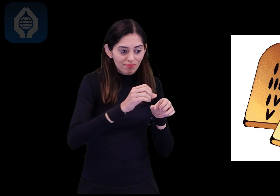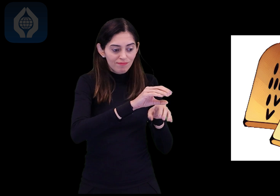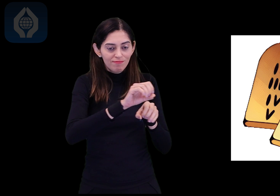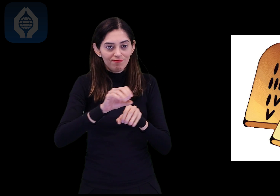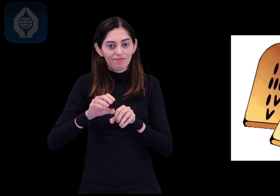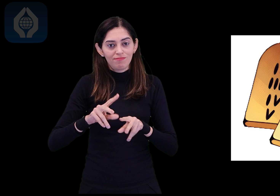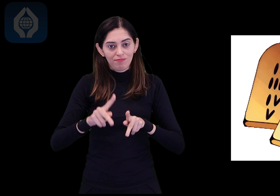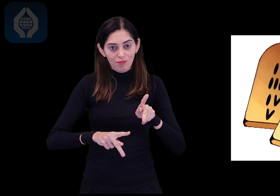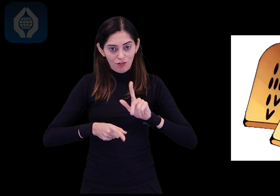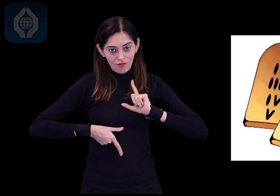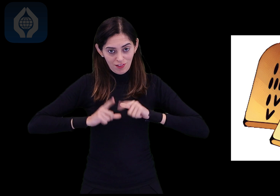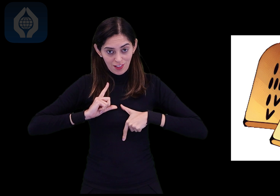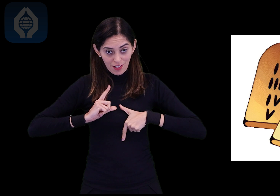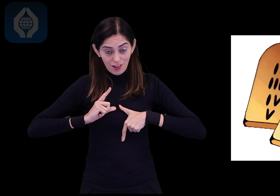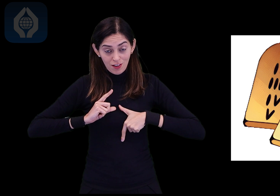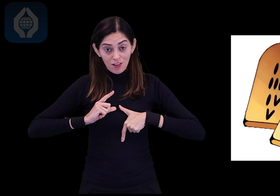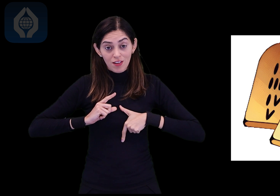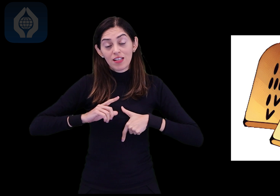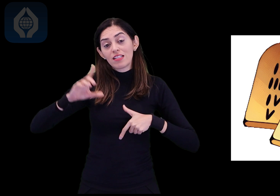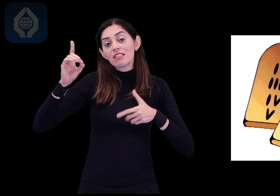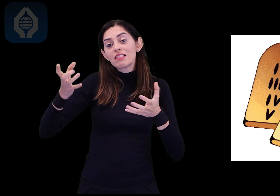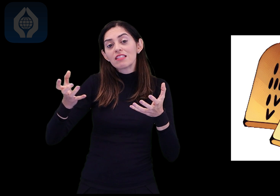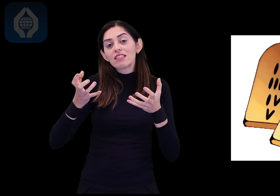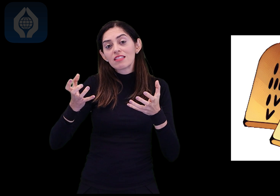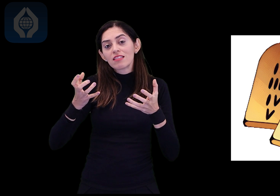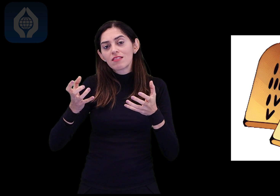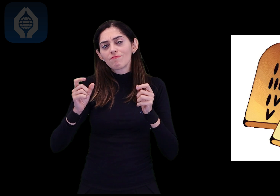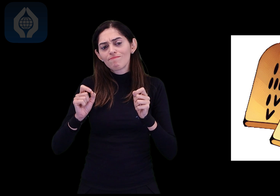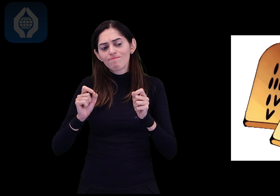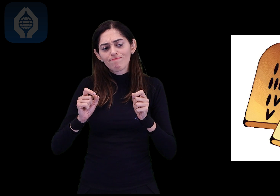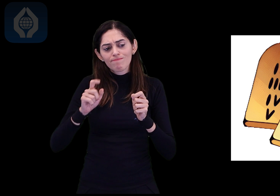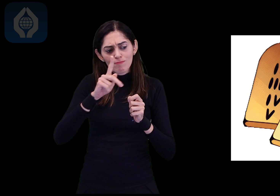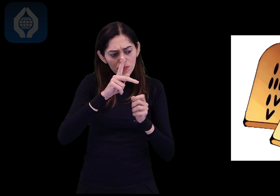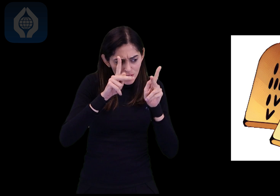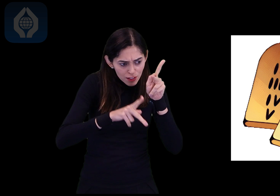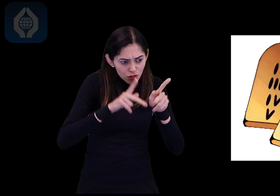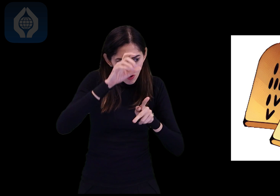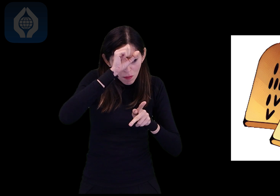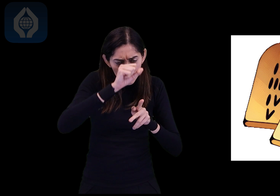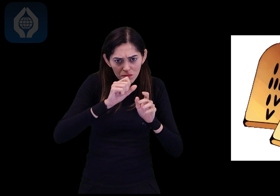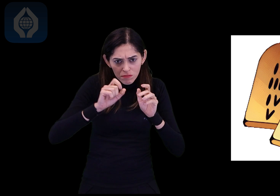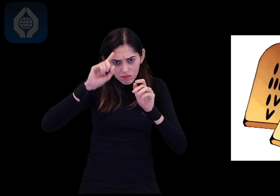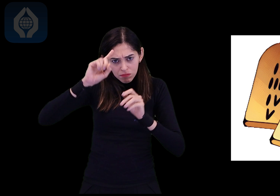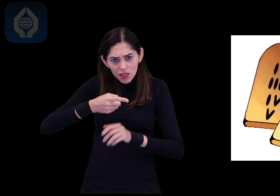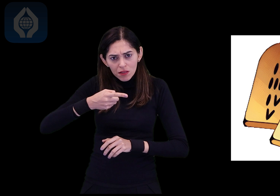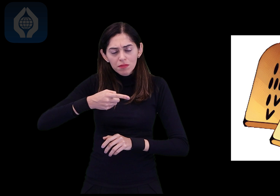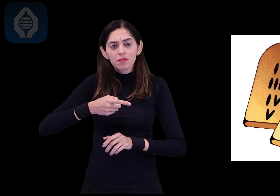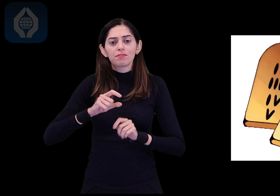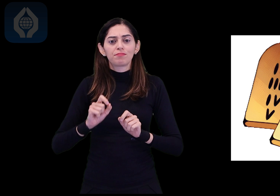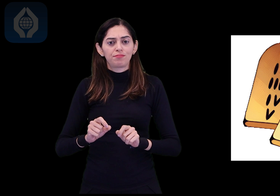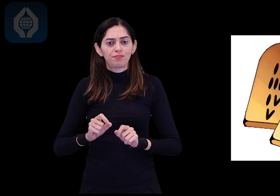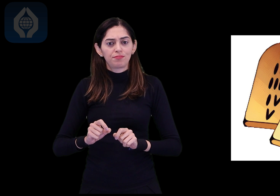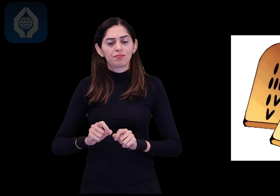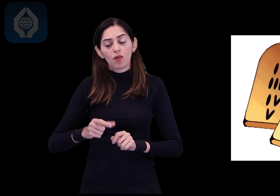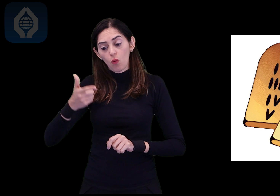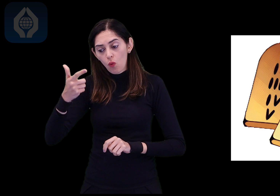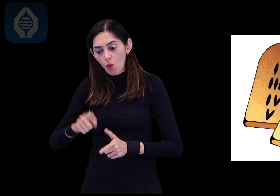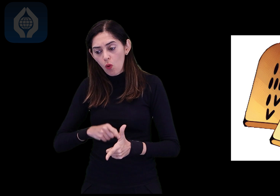mandamentos. Então ele disse a Moisés que subisse ao monte mais uma vez. O próprio Deus planejou escrever os